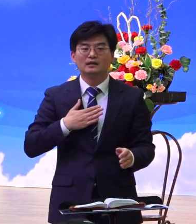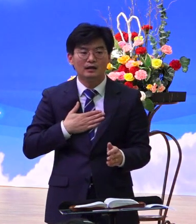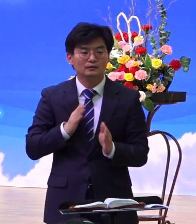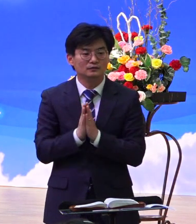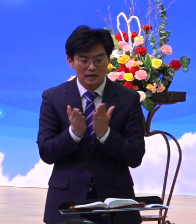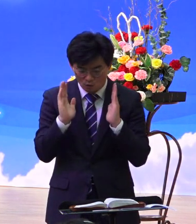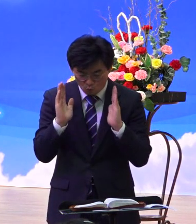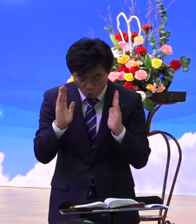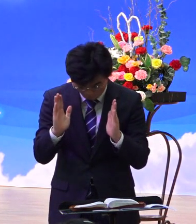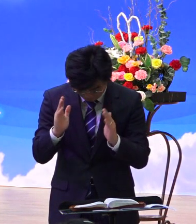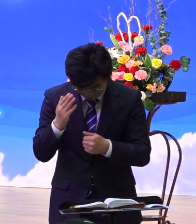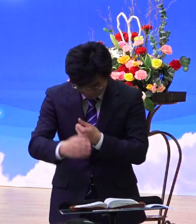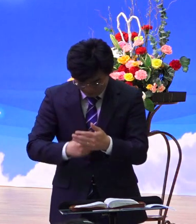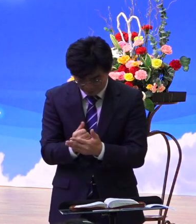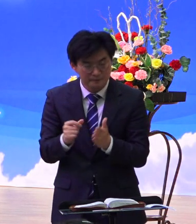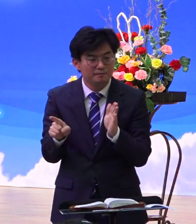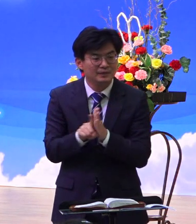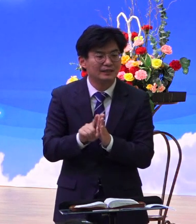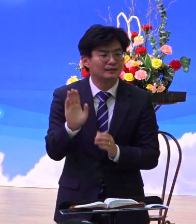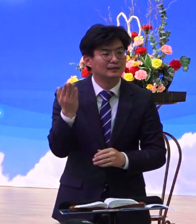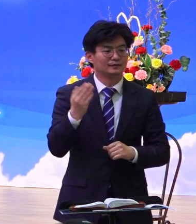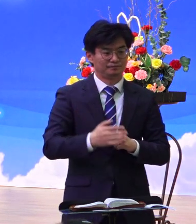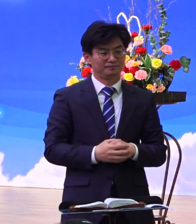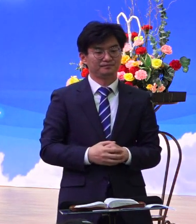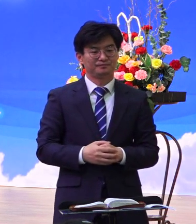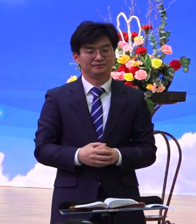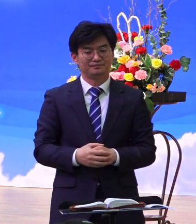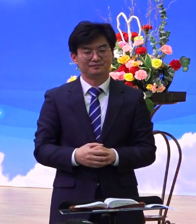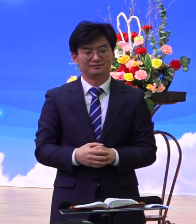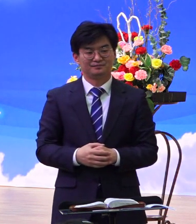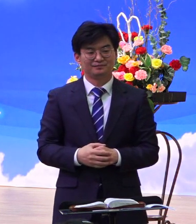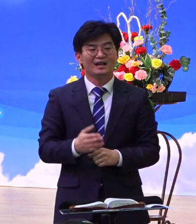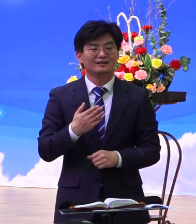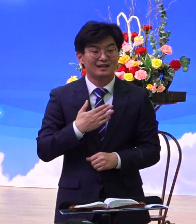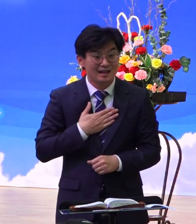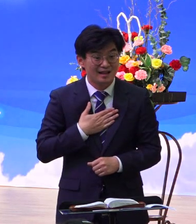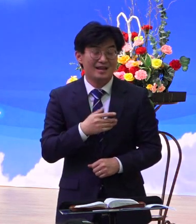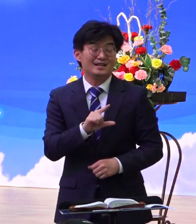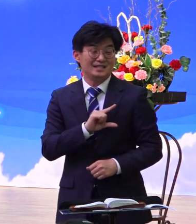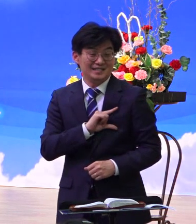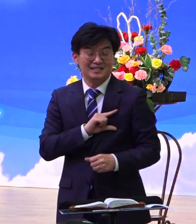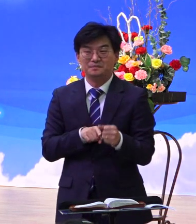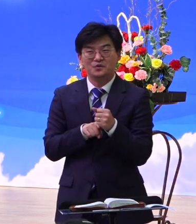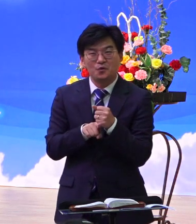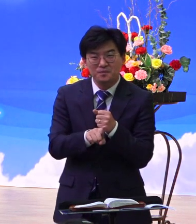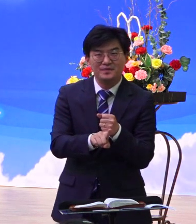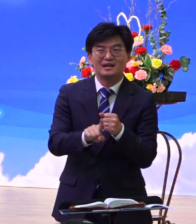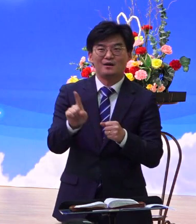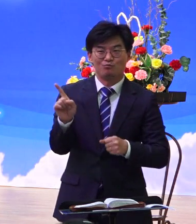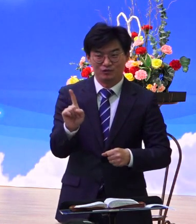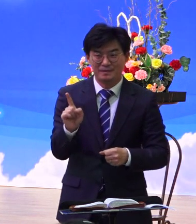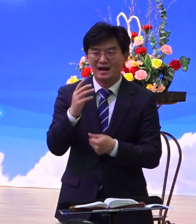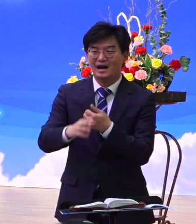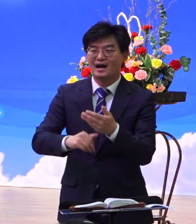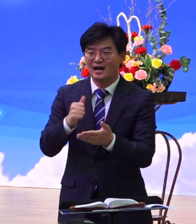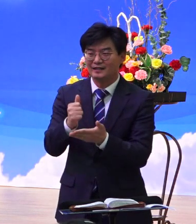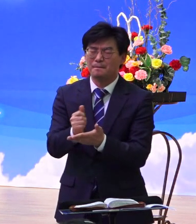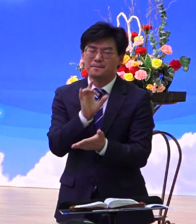겁니다. 근데 디모데는 그 자신의 이름의 뜻, 하나님을 공경하는 사람이라는 이 뜻처럼